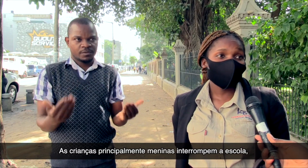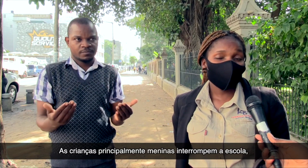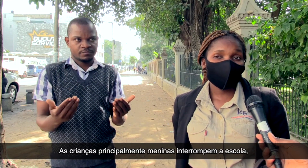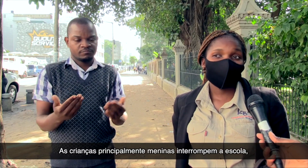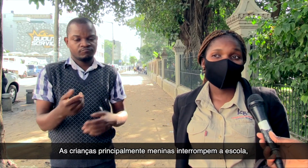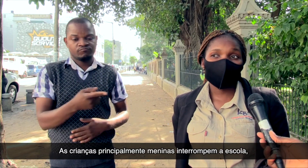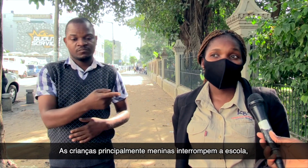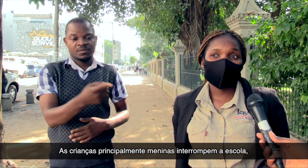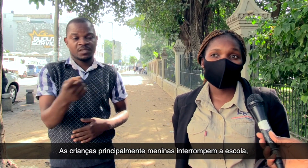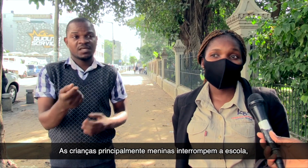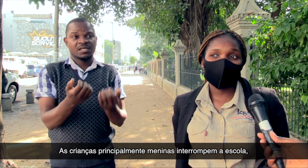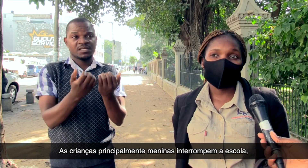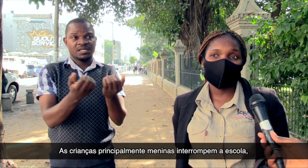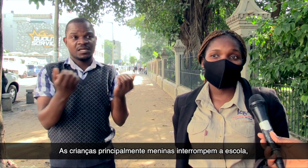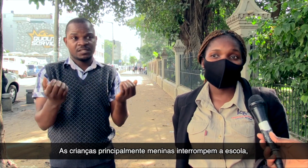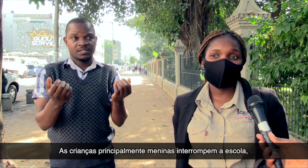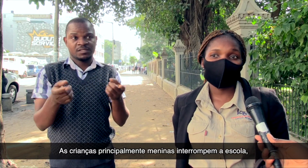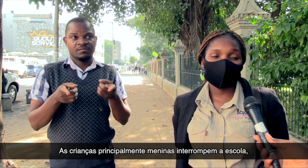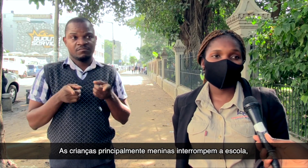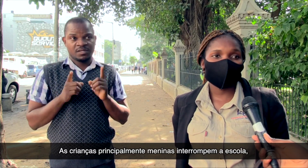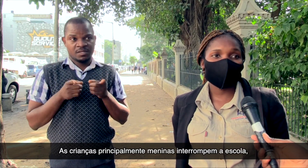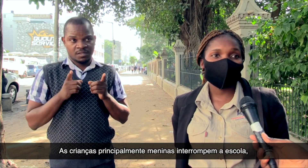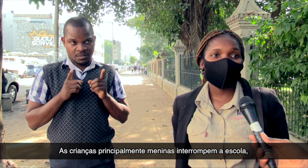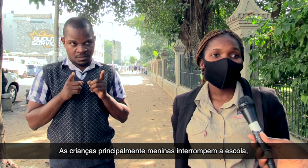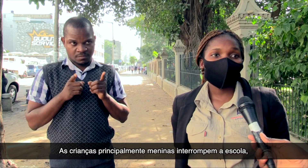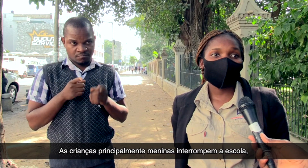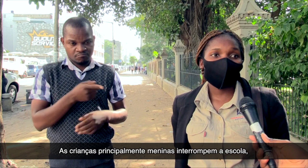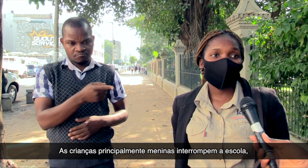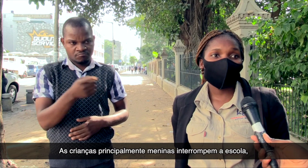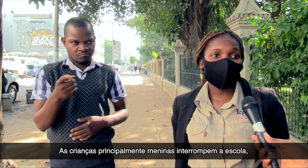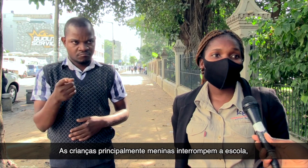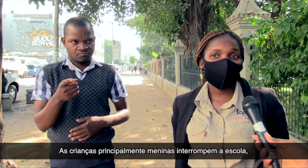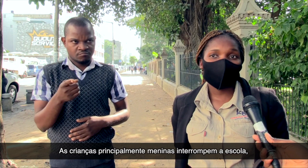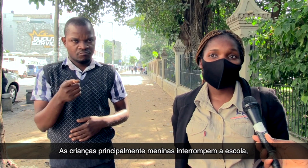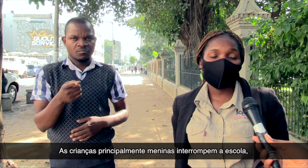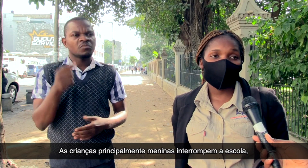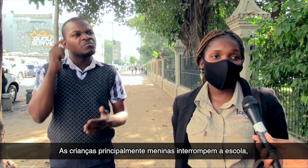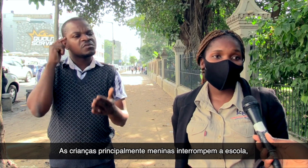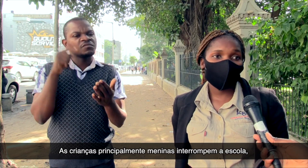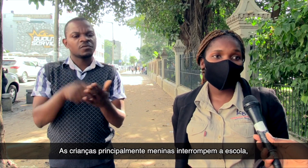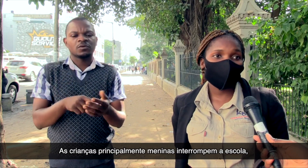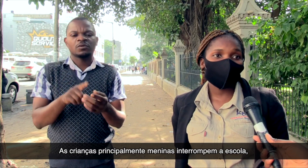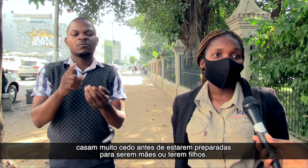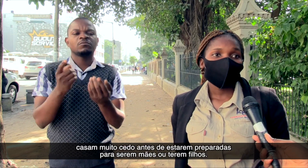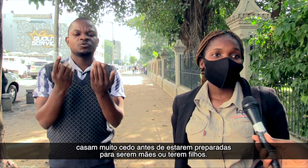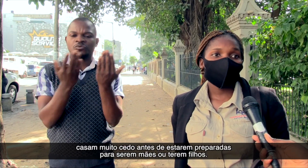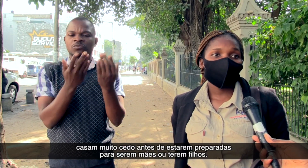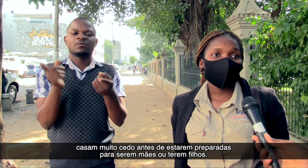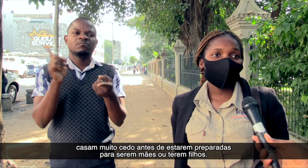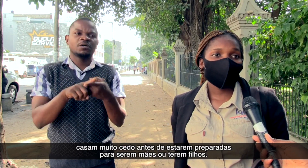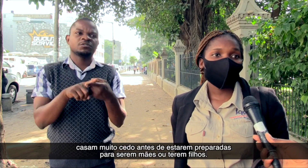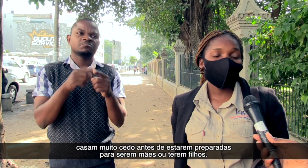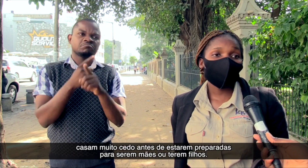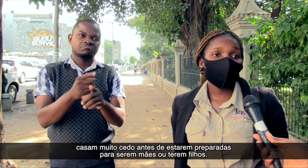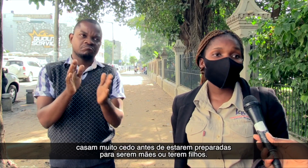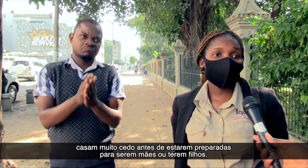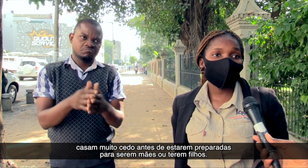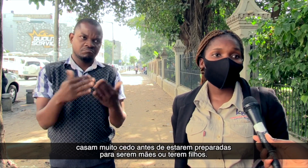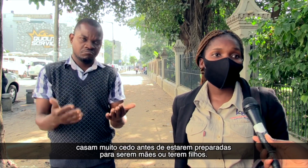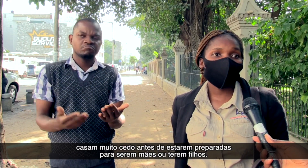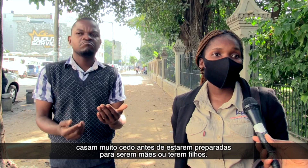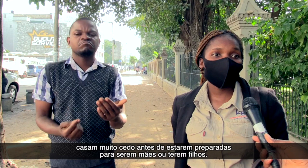As crianças, principalmente mulheres, meninas, né, interrompem a escola e casam